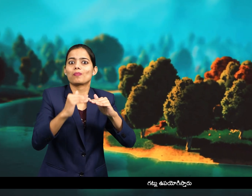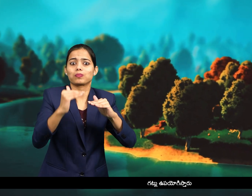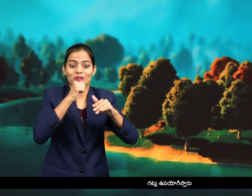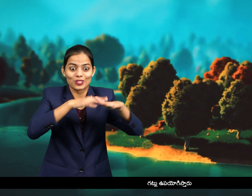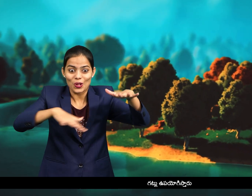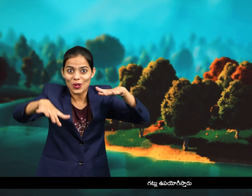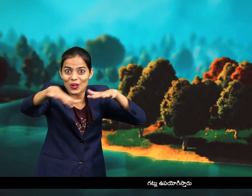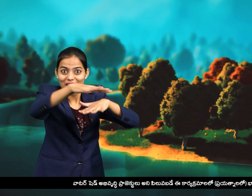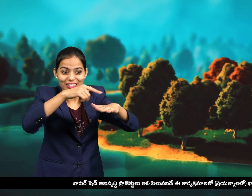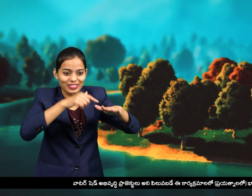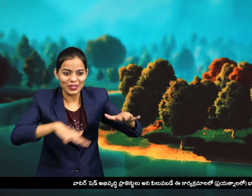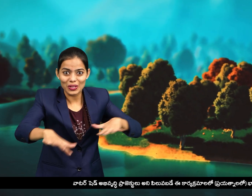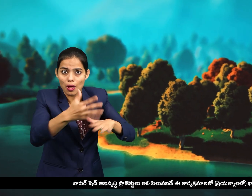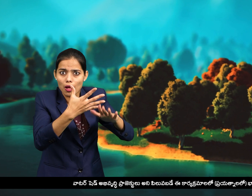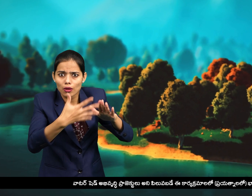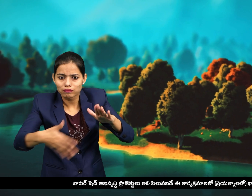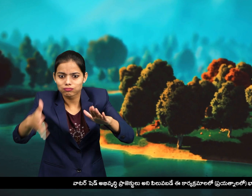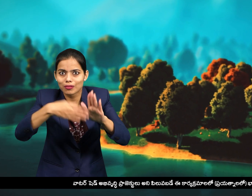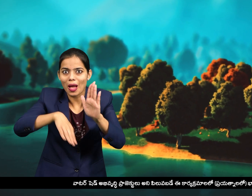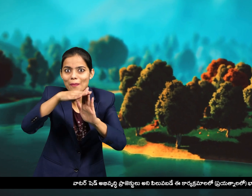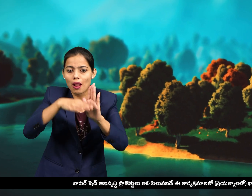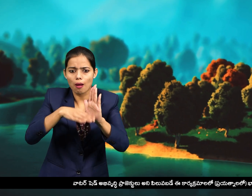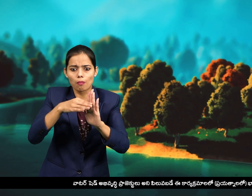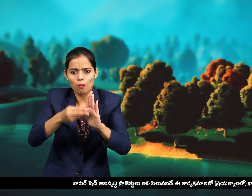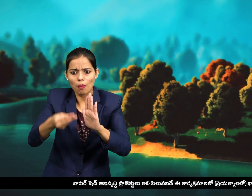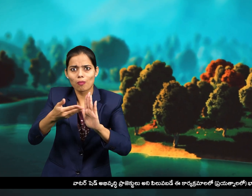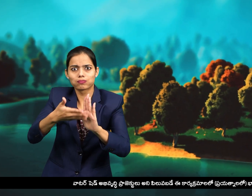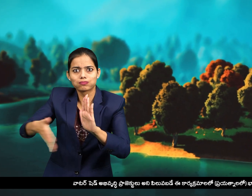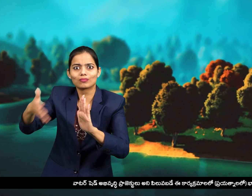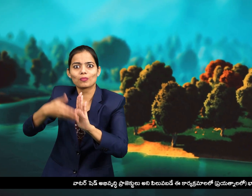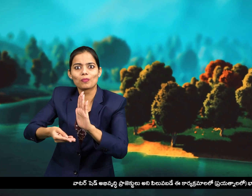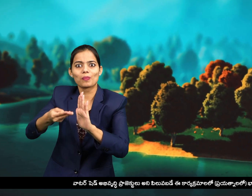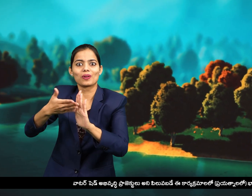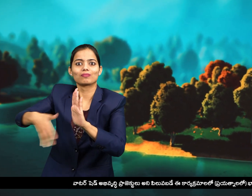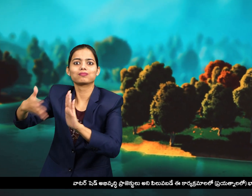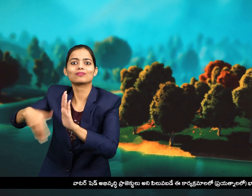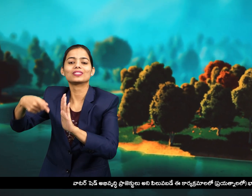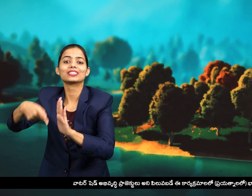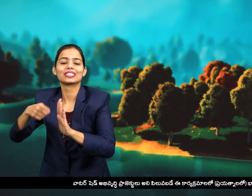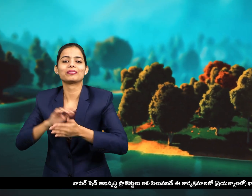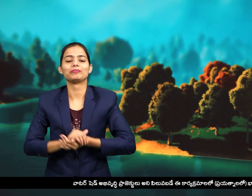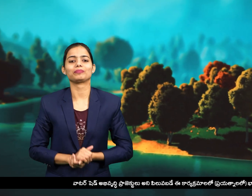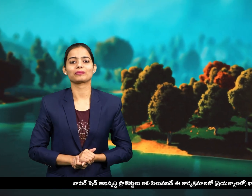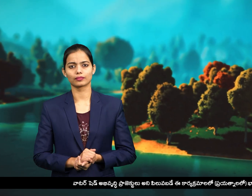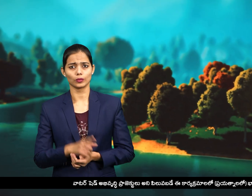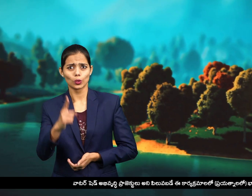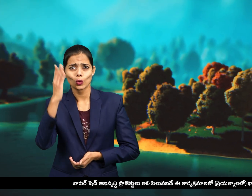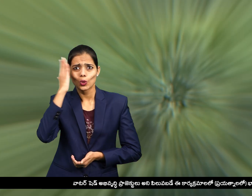గట్లు ఉపయోగిస్తారు. వాటర్ షెడ్ అభివృద్ధి ప్రాజెక్టులు అని పిలువబడే ఈ కార్యక్రమాలలో భాగంగా